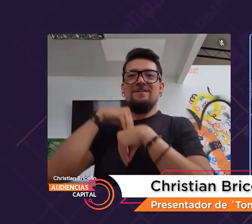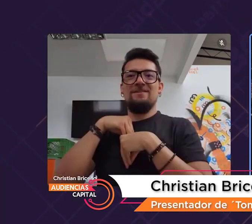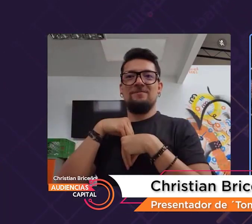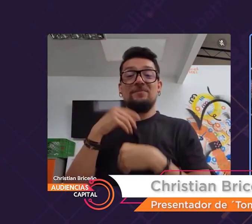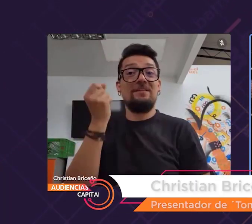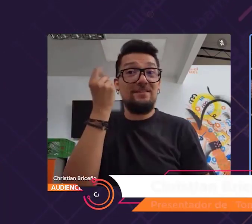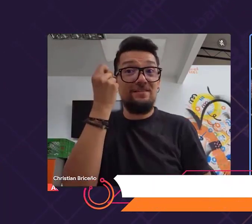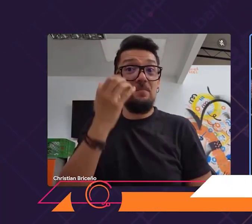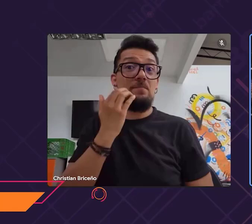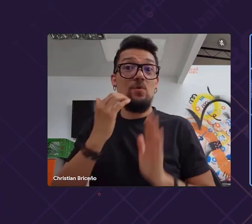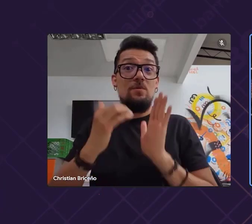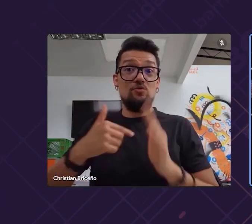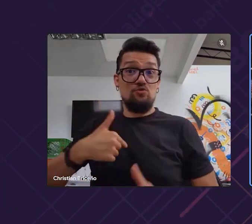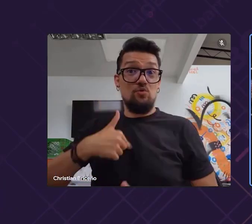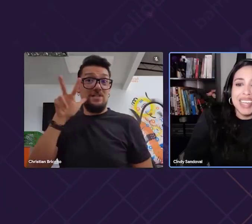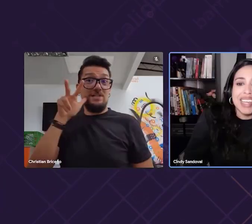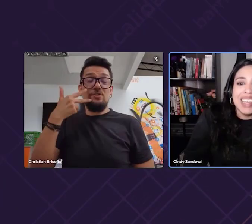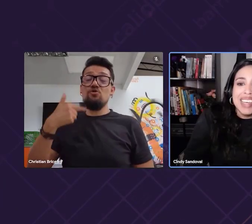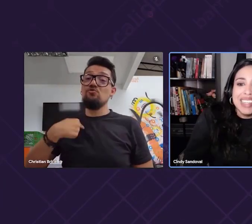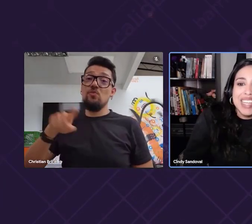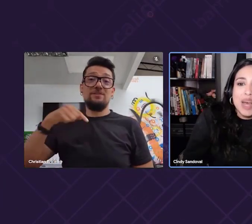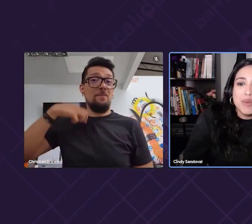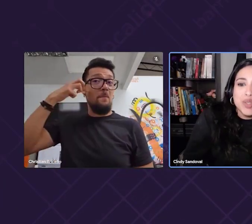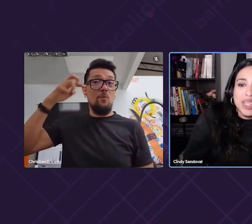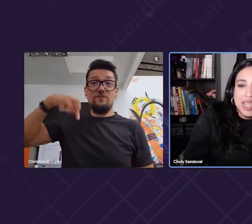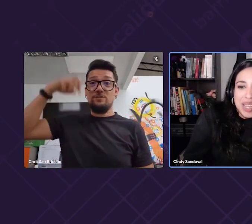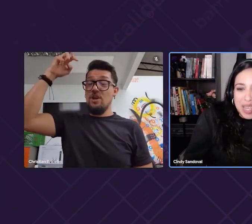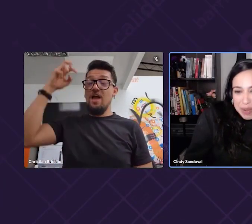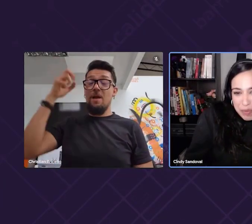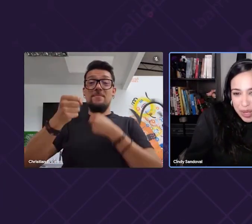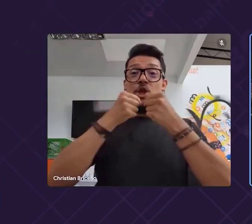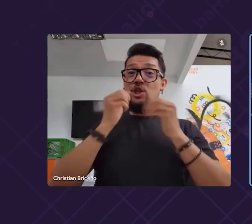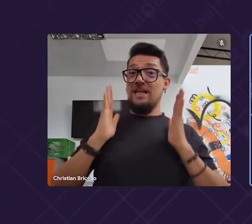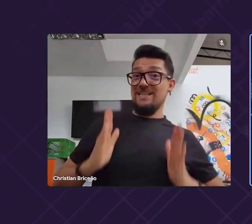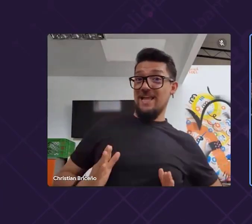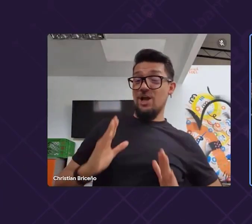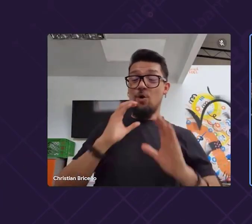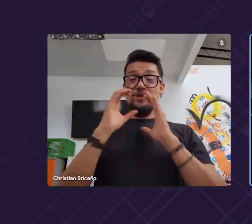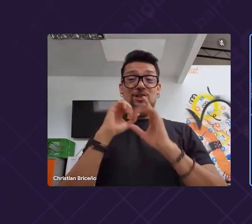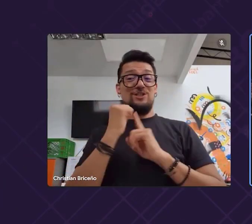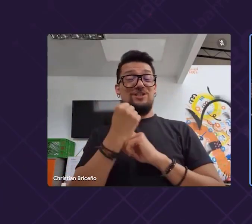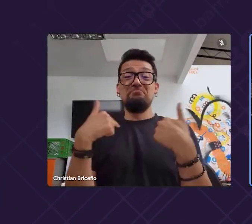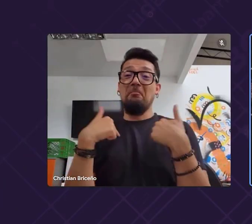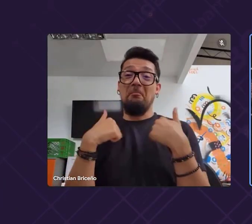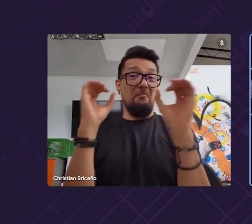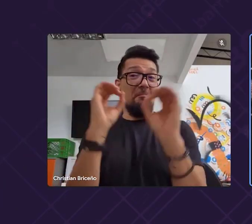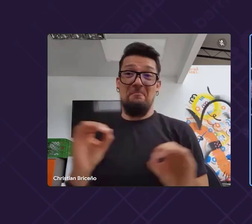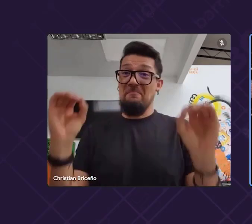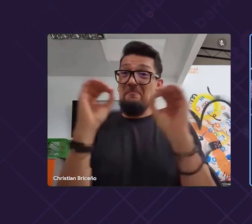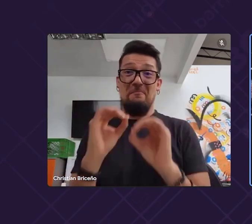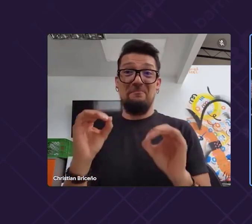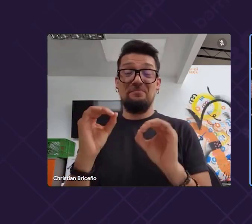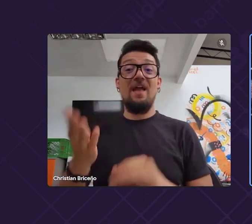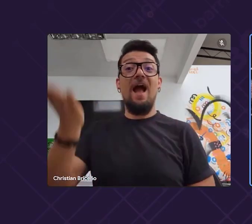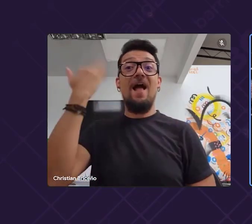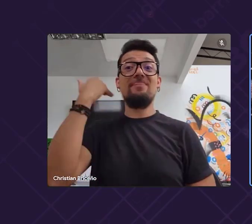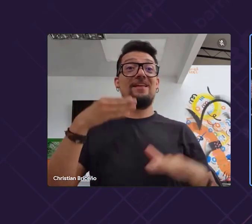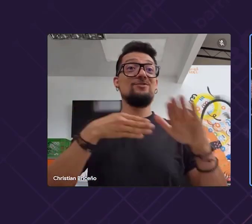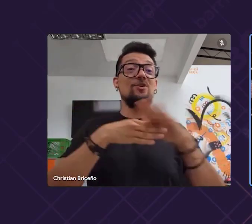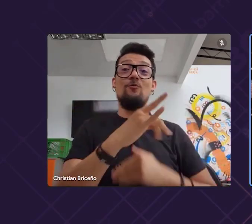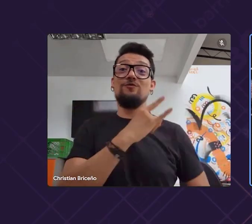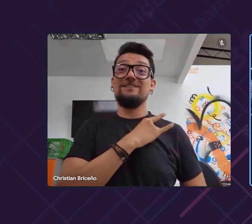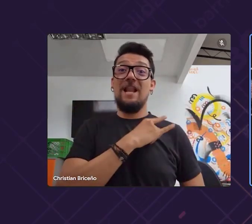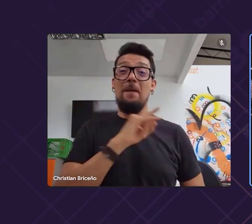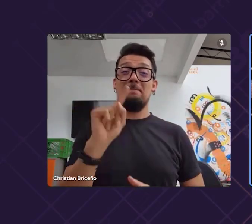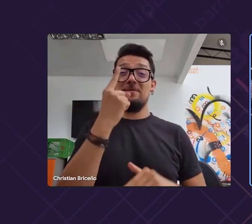siendo periodista, son habilidades que uno requiere, digamos, que tener. Pues yo para comentarte, pues cuando ingresé